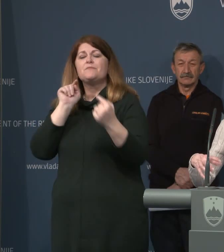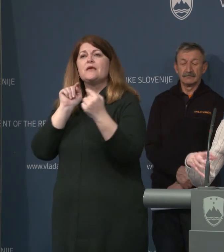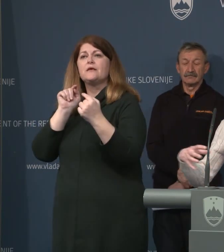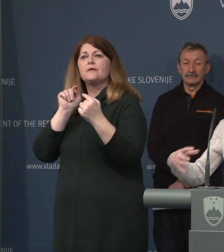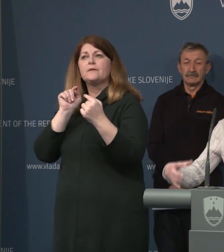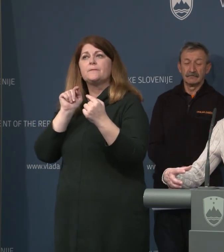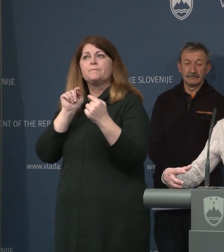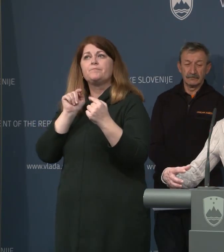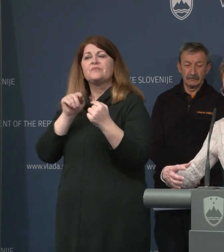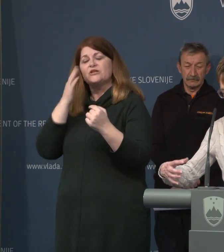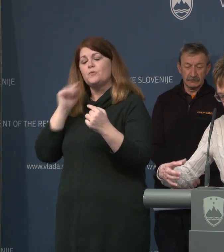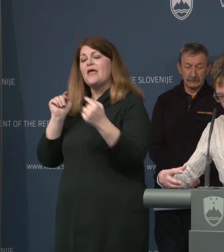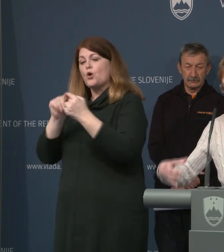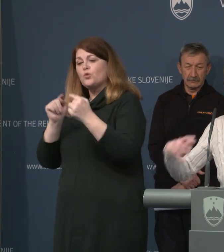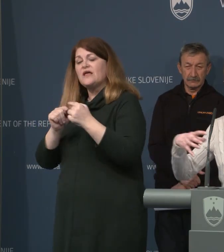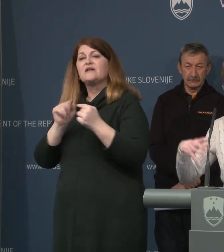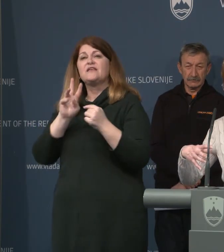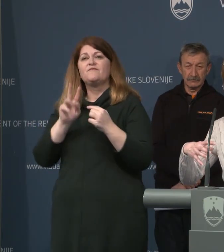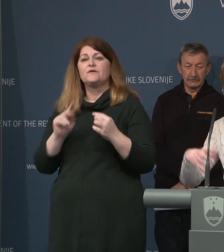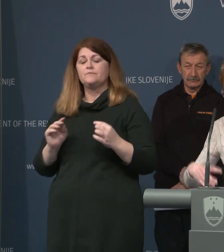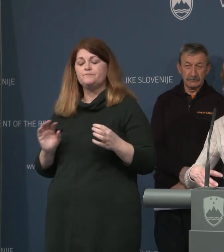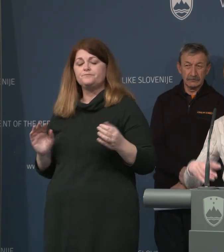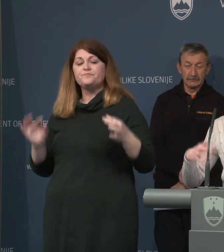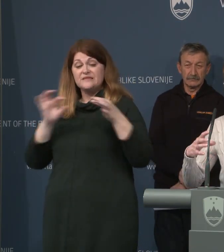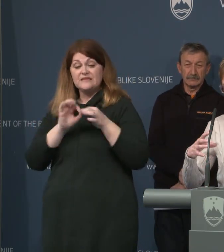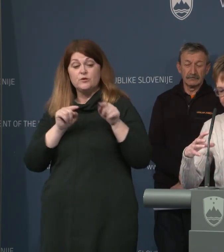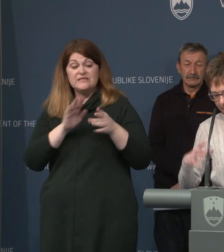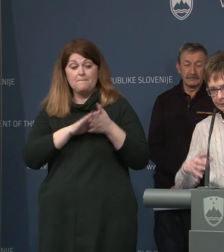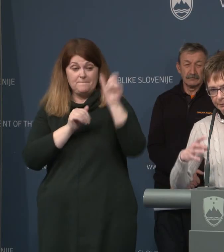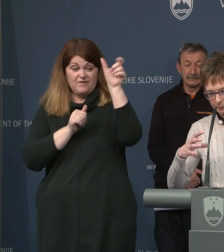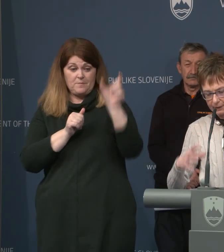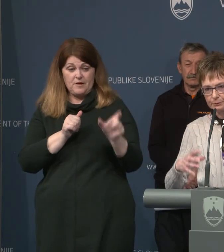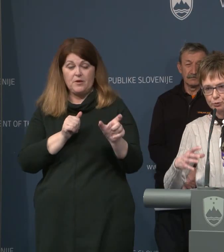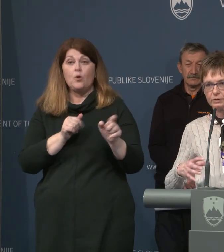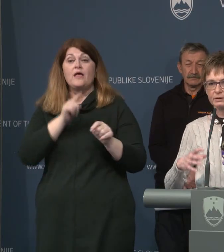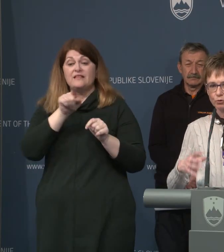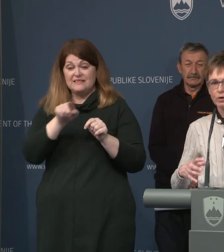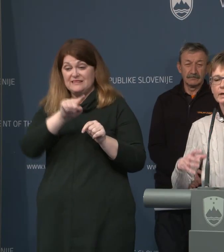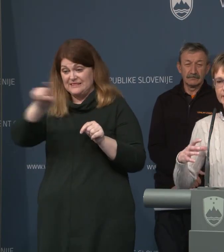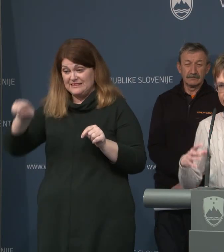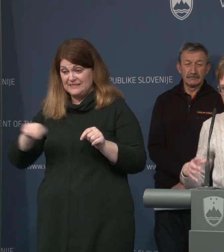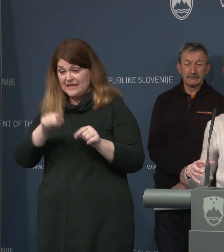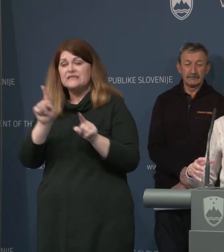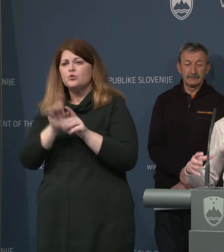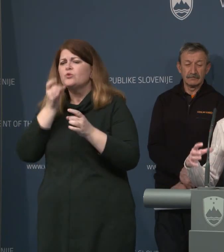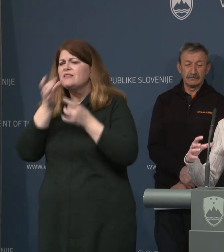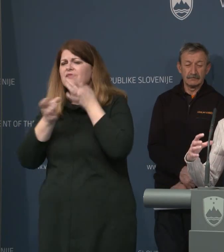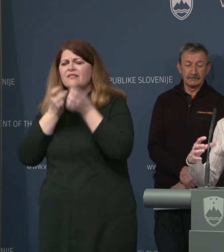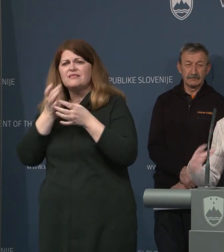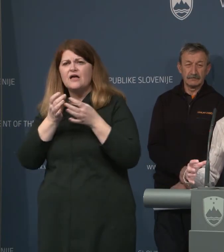oziroma da so bili kontakti, se upravičujem, v stiku z primerom in te primere smo tudi zato